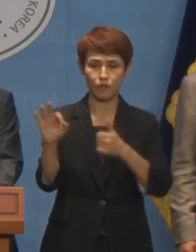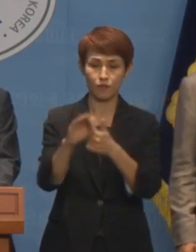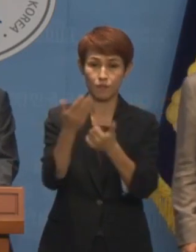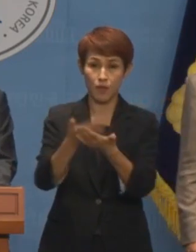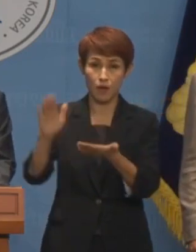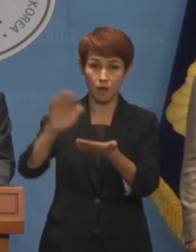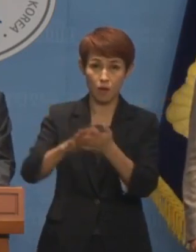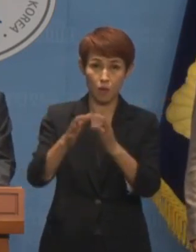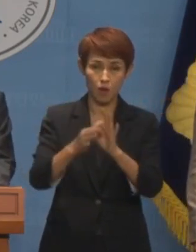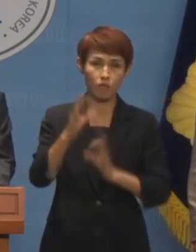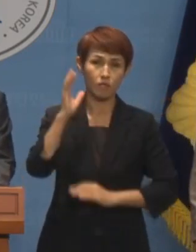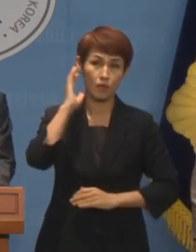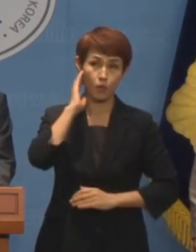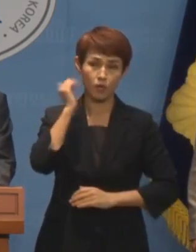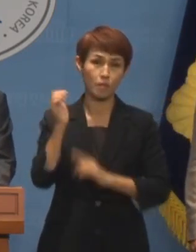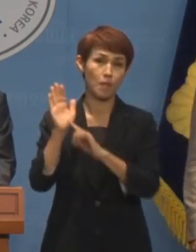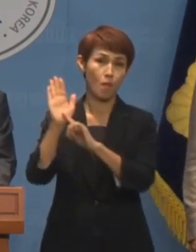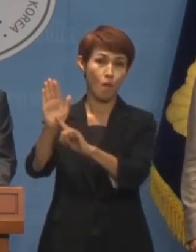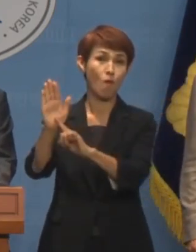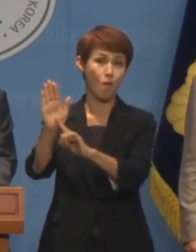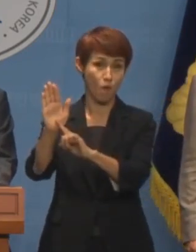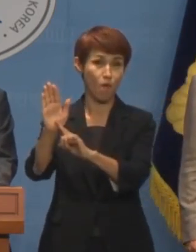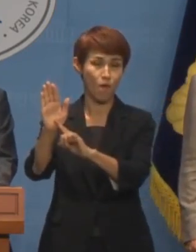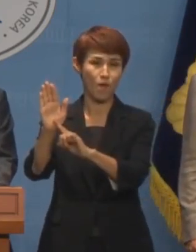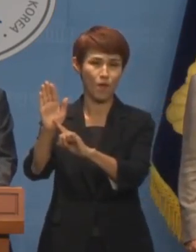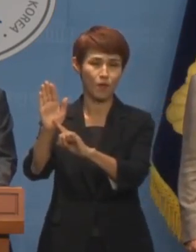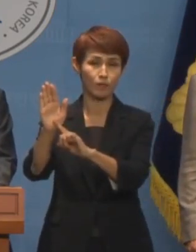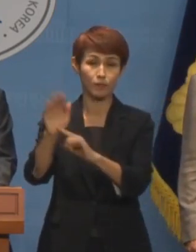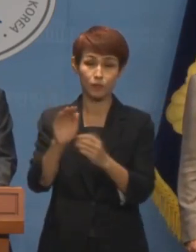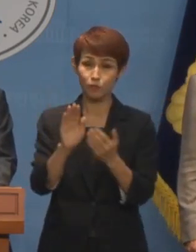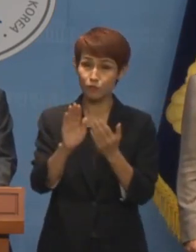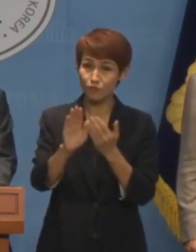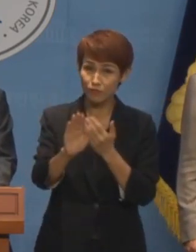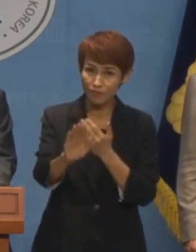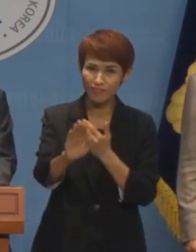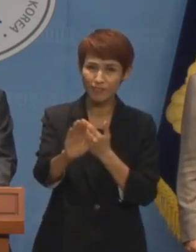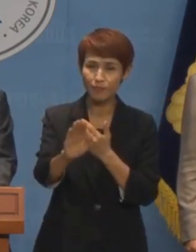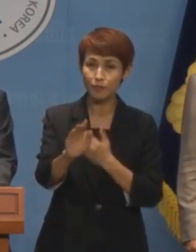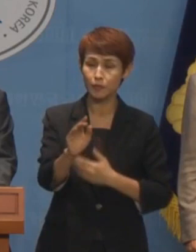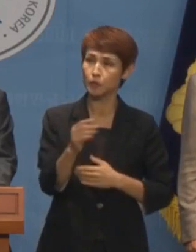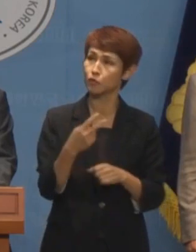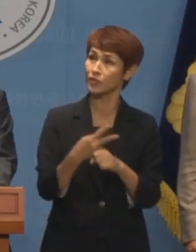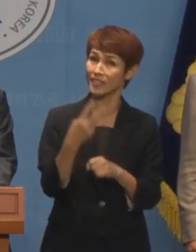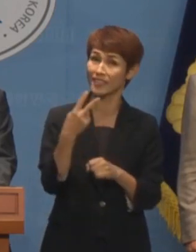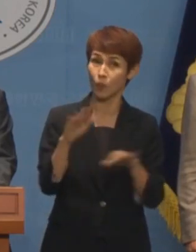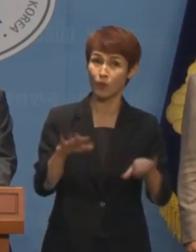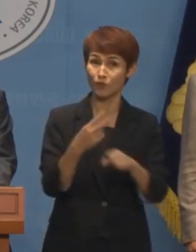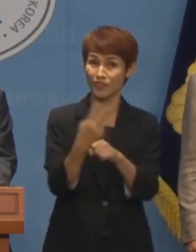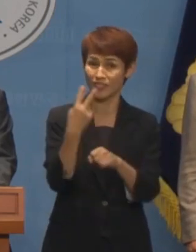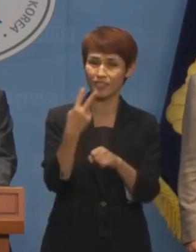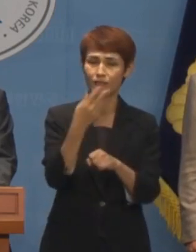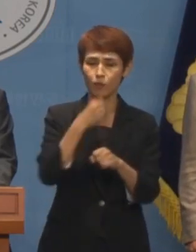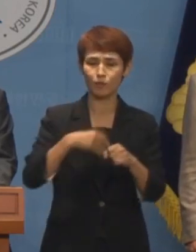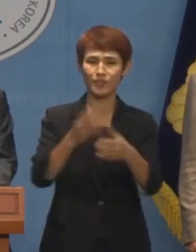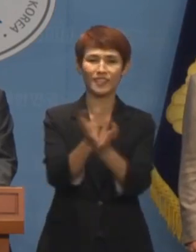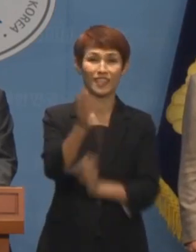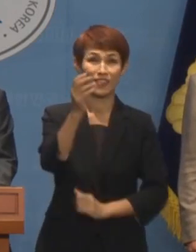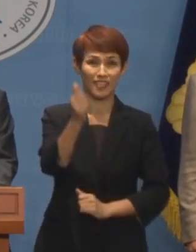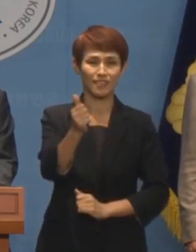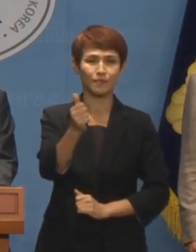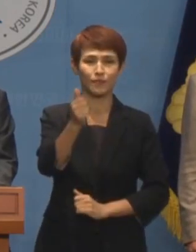관한 대통령께서 발표가 계셨습니다. 그 이후에 조금 전 2시에 복지부 장관이